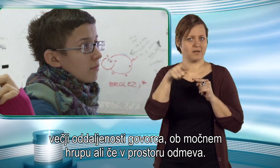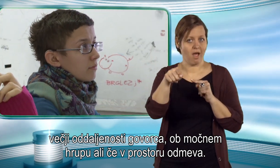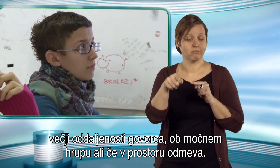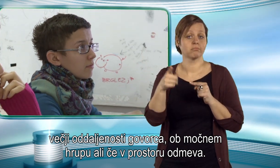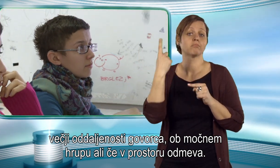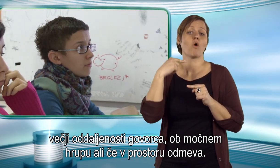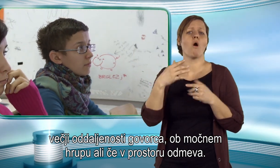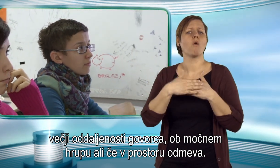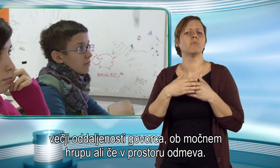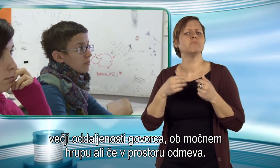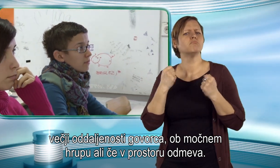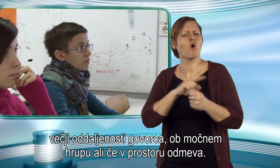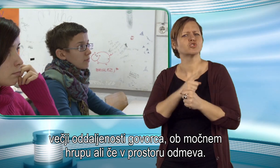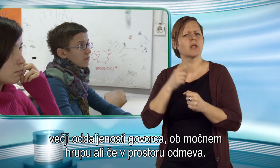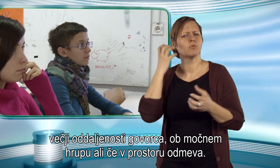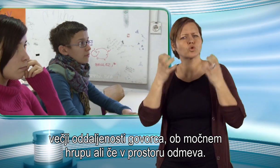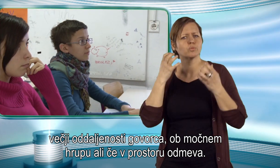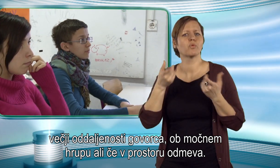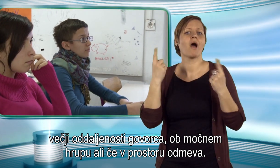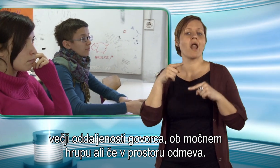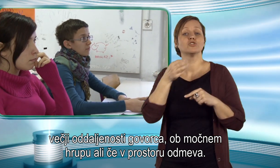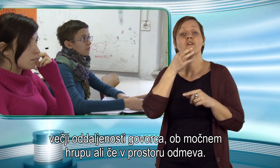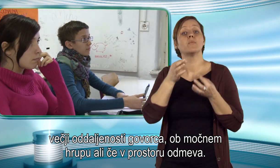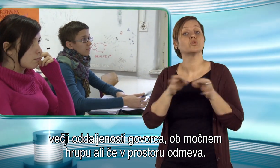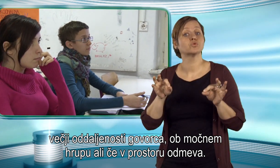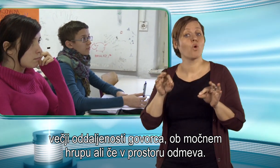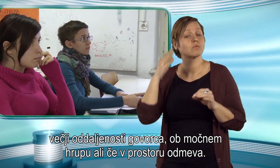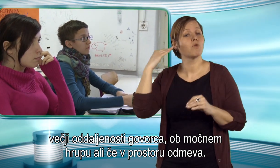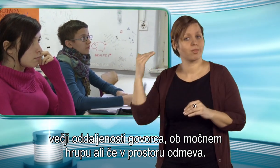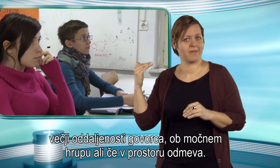ob močnem hrupu ali če v prostoru odmeva.